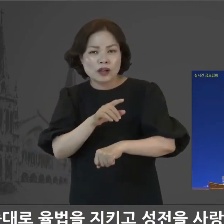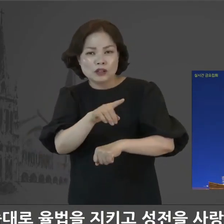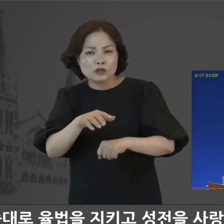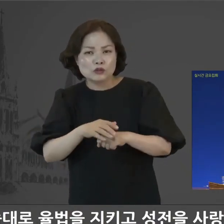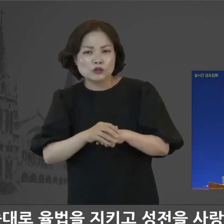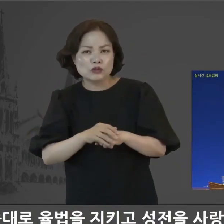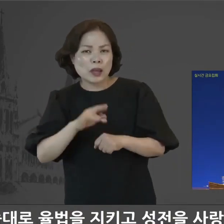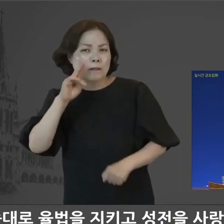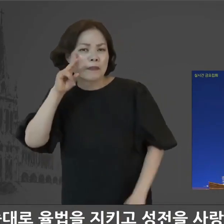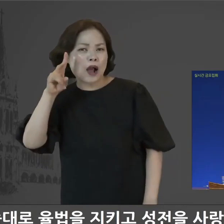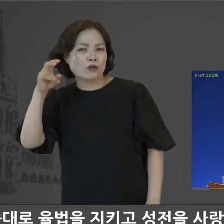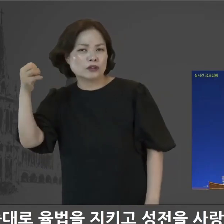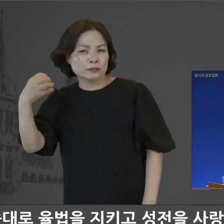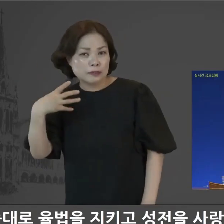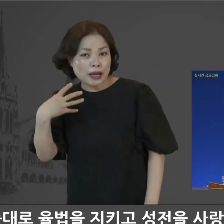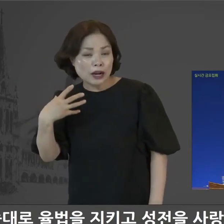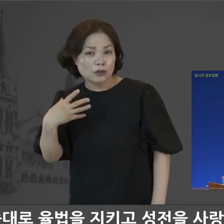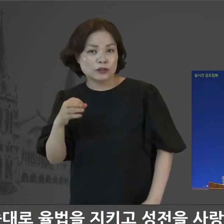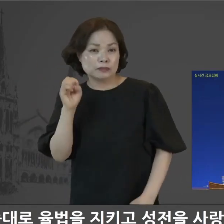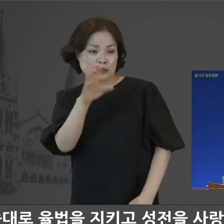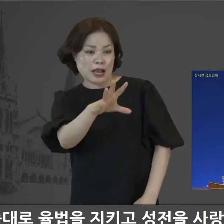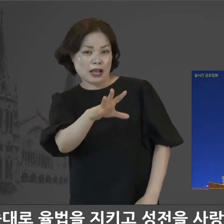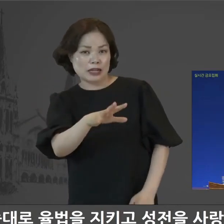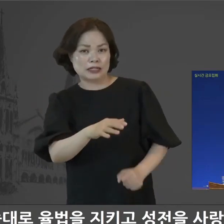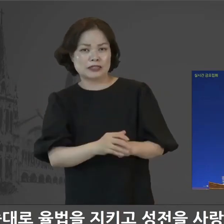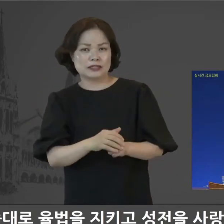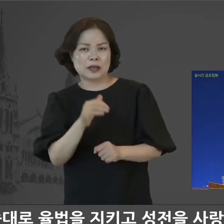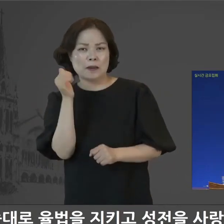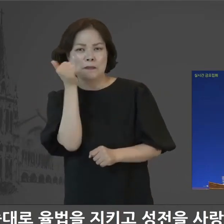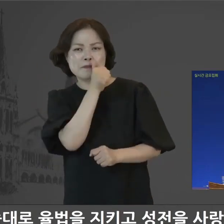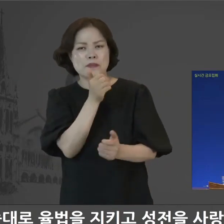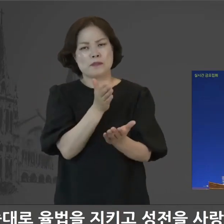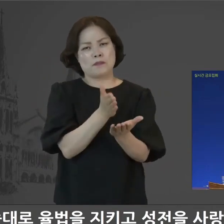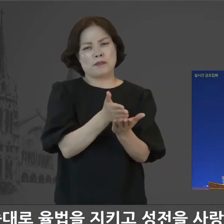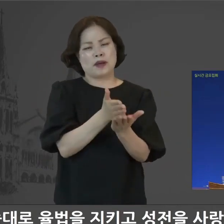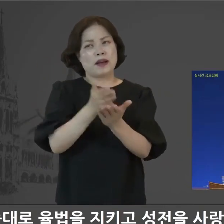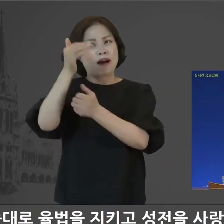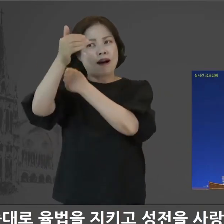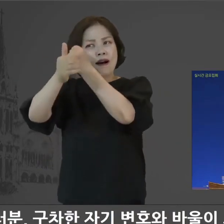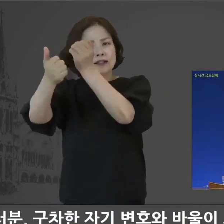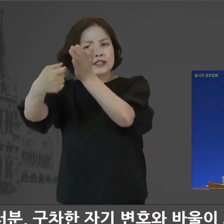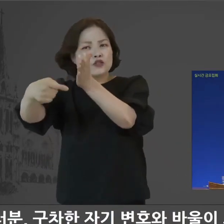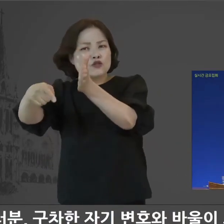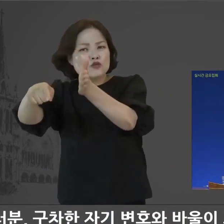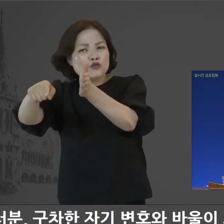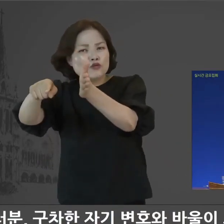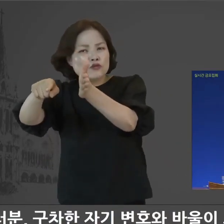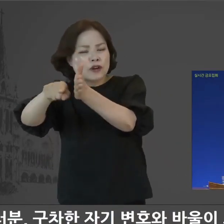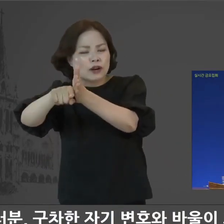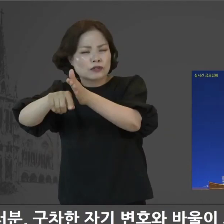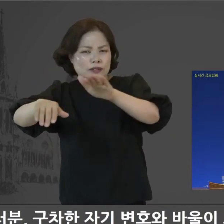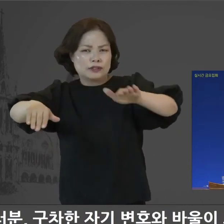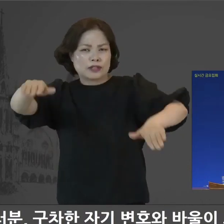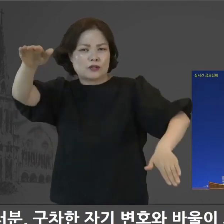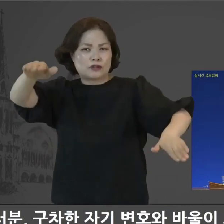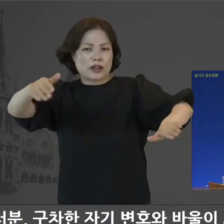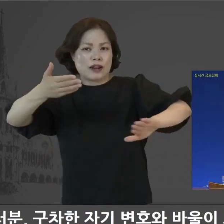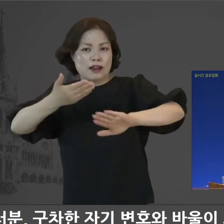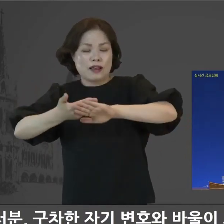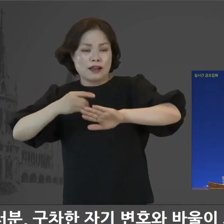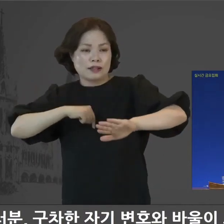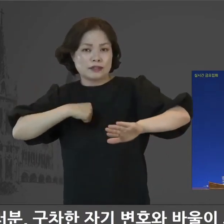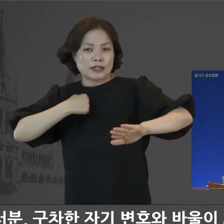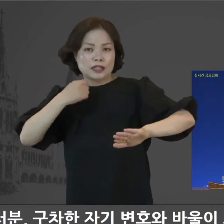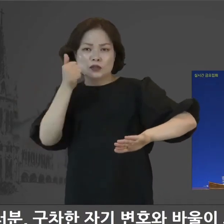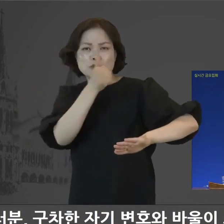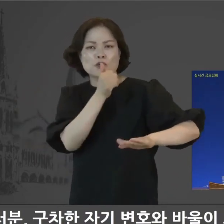바울이 오늘 본문에서 하고 있는 이 변증, 하나님을 위한 변증은 차원이 다릅니다. 자기를